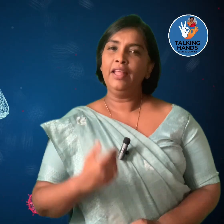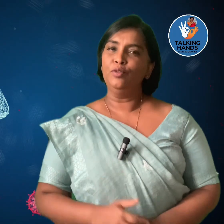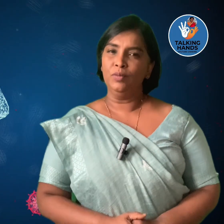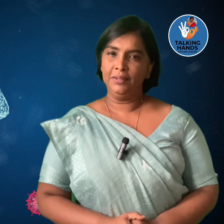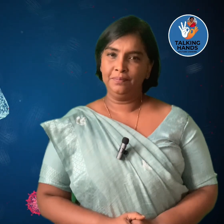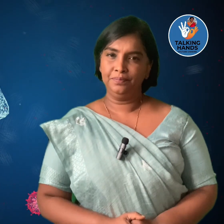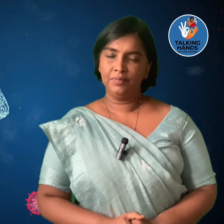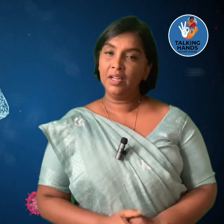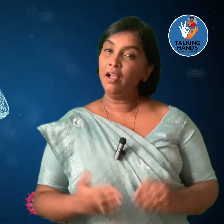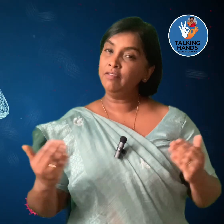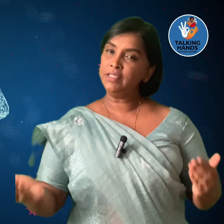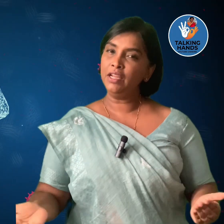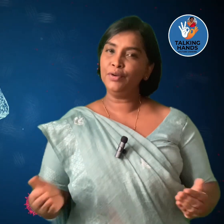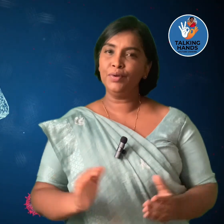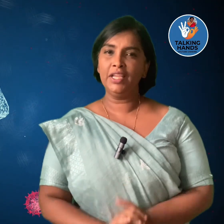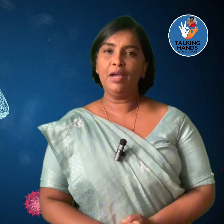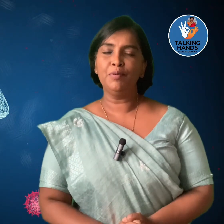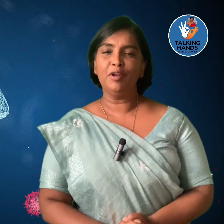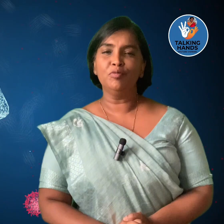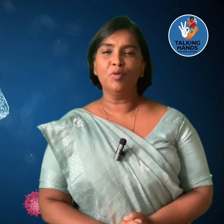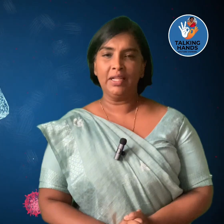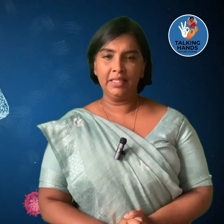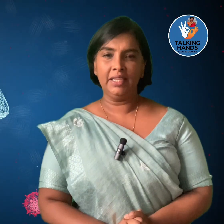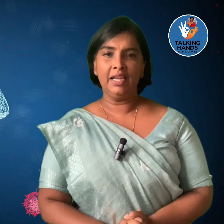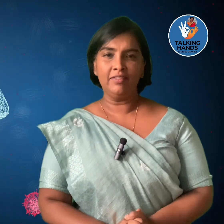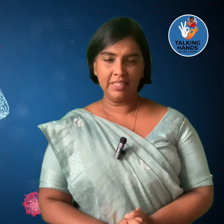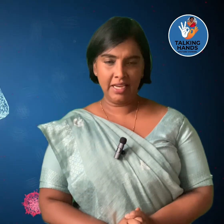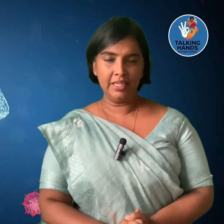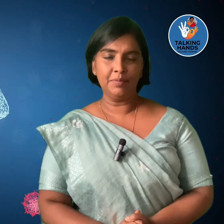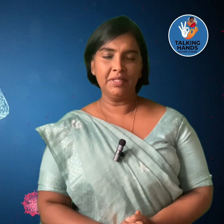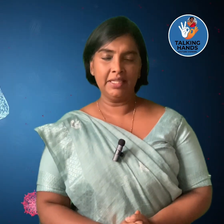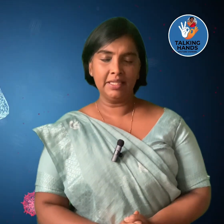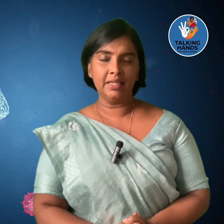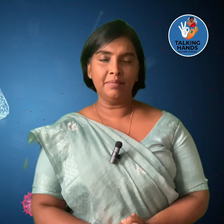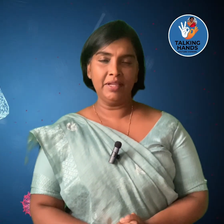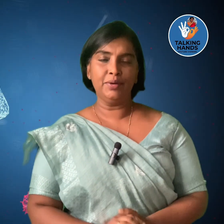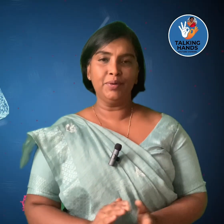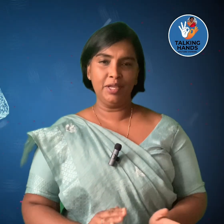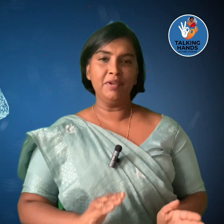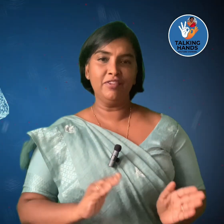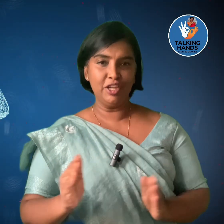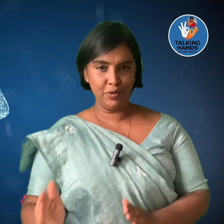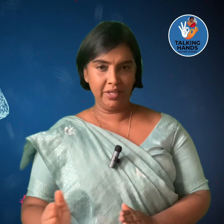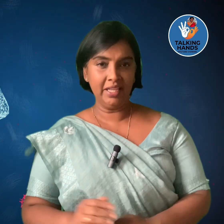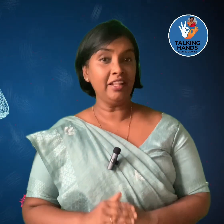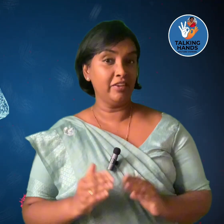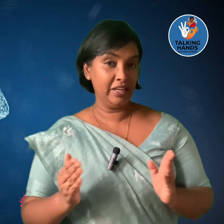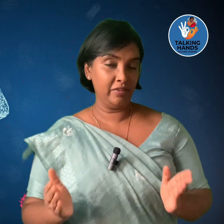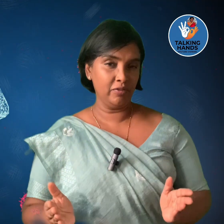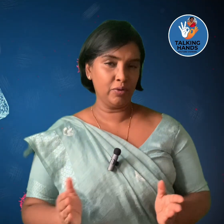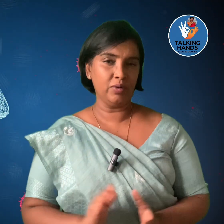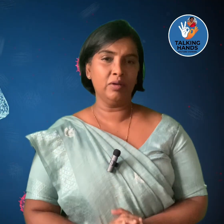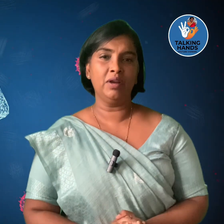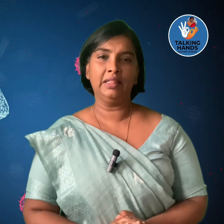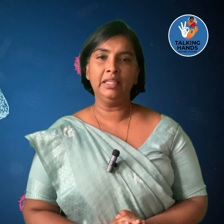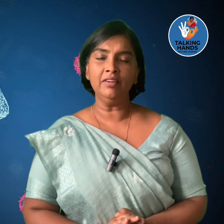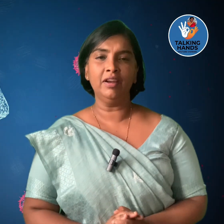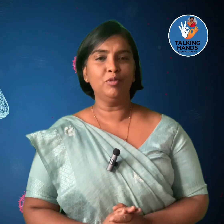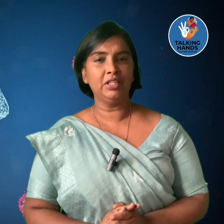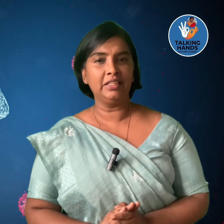ඇඳුම. අවසාන රෝගය අපි බලමු මොකක්ද කියලා. අවසානයේදම තියෙන මේ රෝගය මේ වීඩියෝ එකේ තව රෝග ගොඩක් තියෙනවා. නමුත් අද අපි